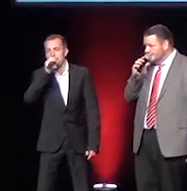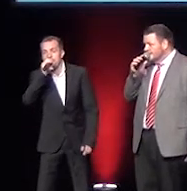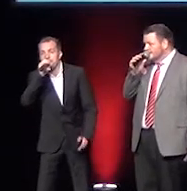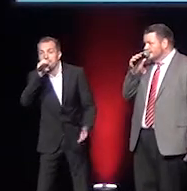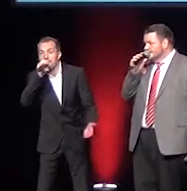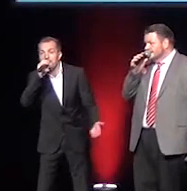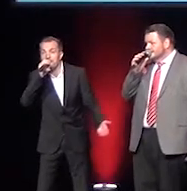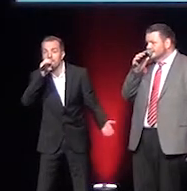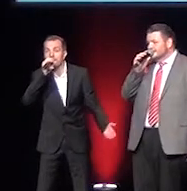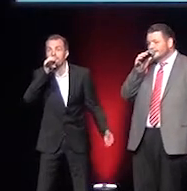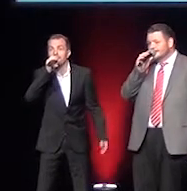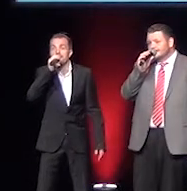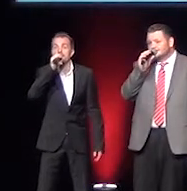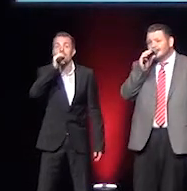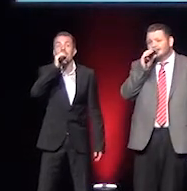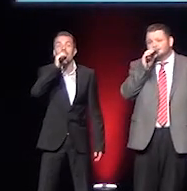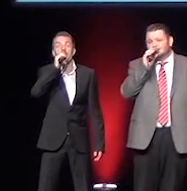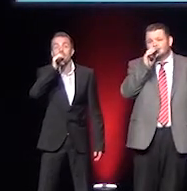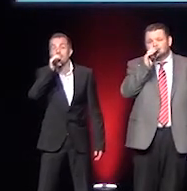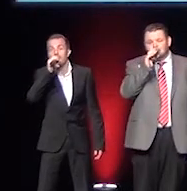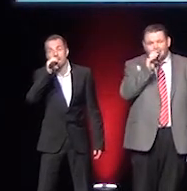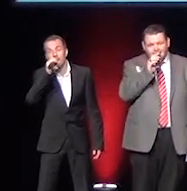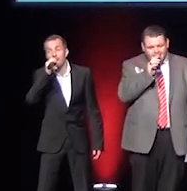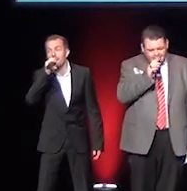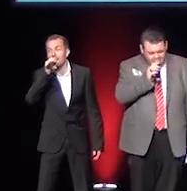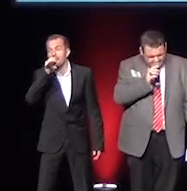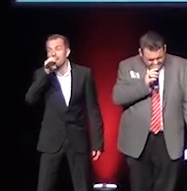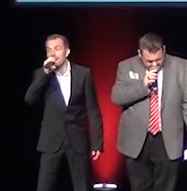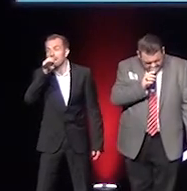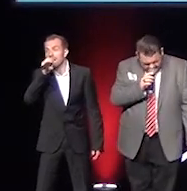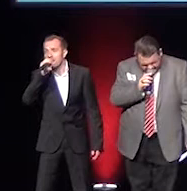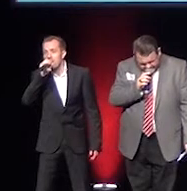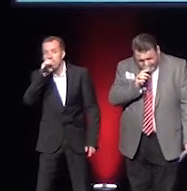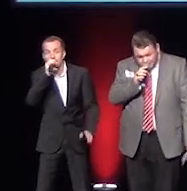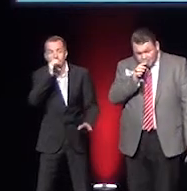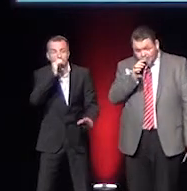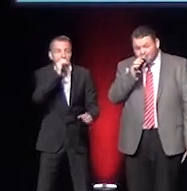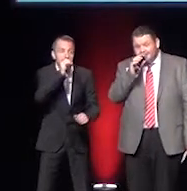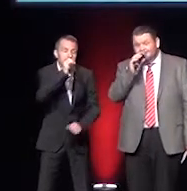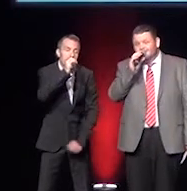In der Wirtschaft war der